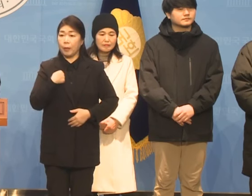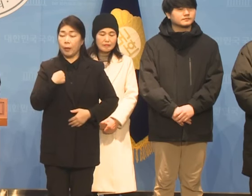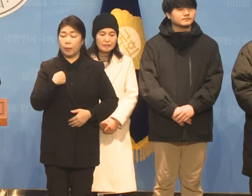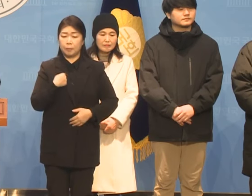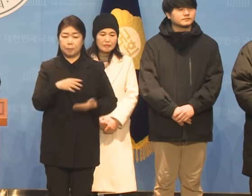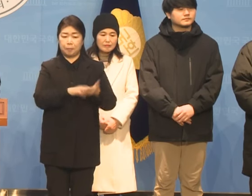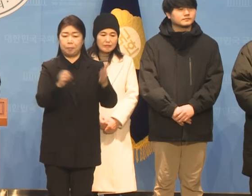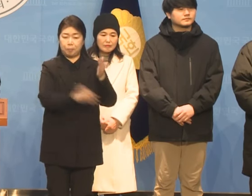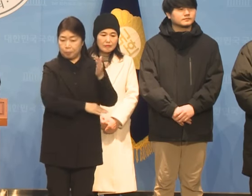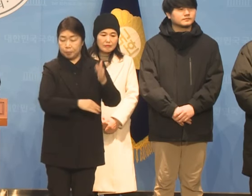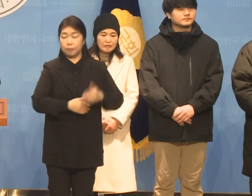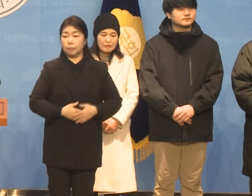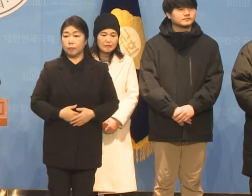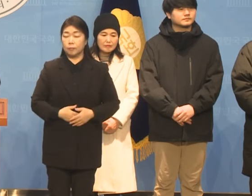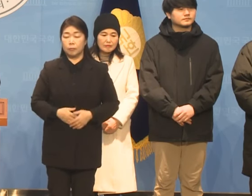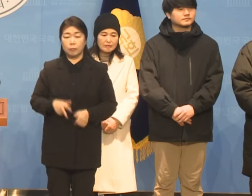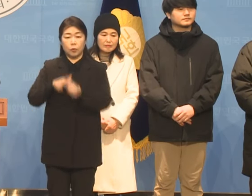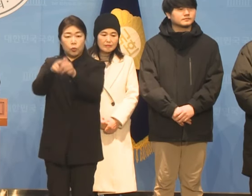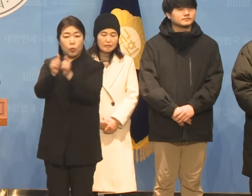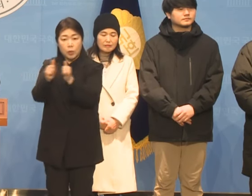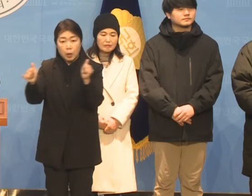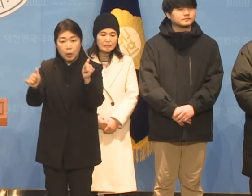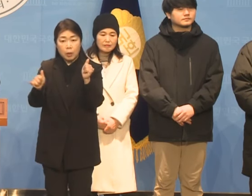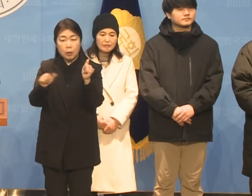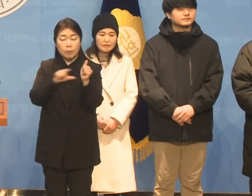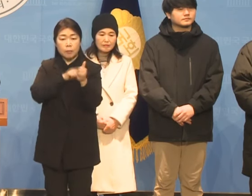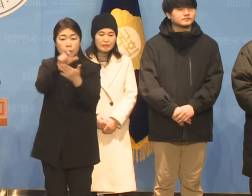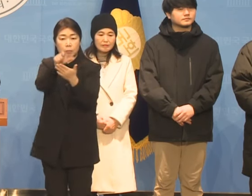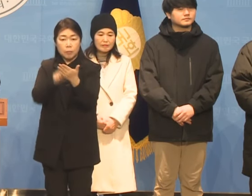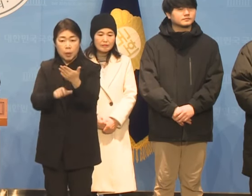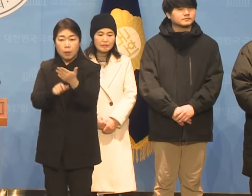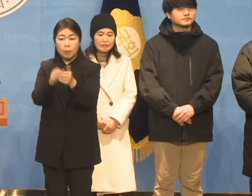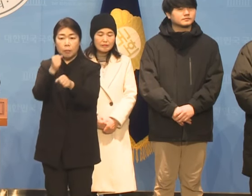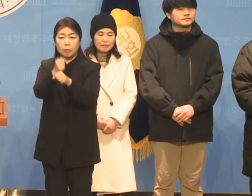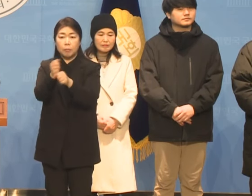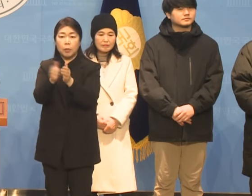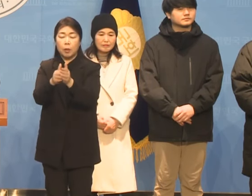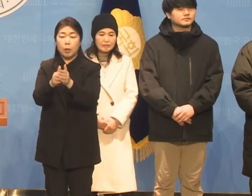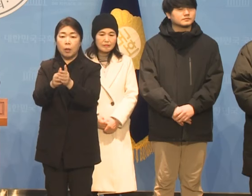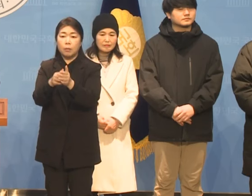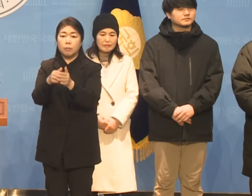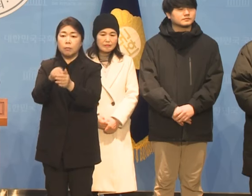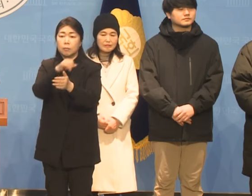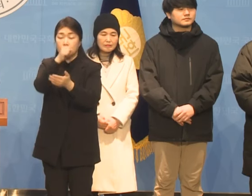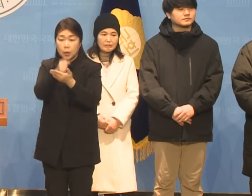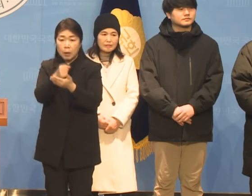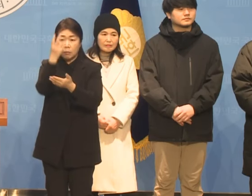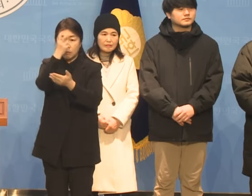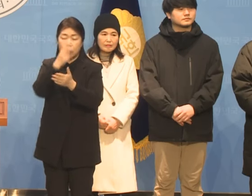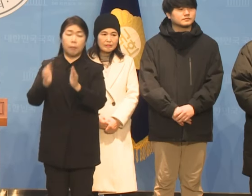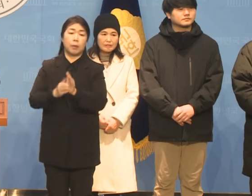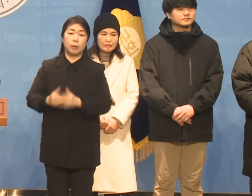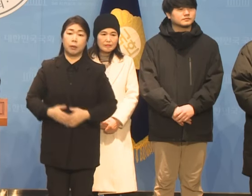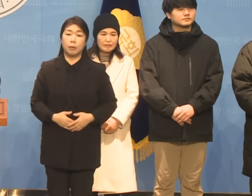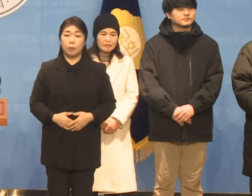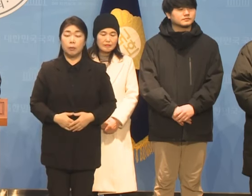채로 예비 후보자들의 적합도 조사가 진행이 이미 끝났습니다.